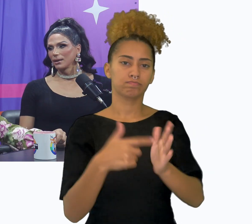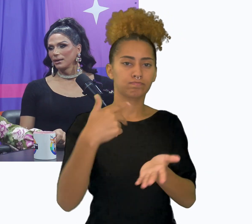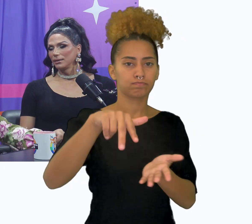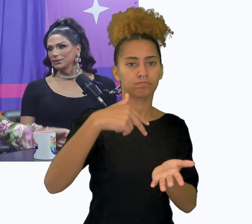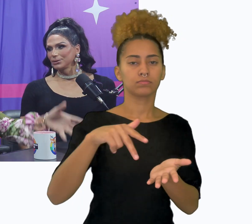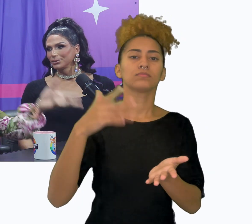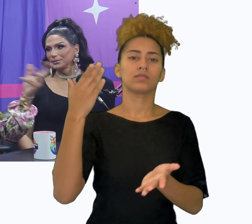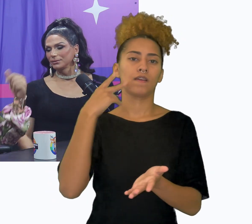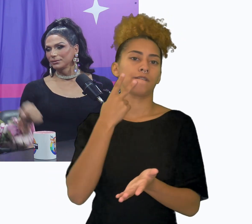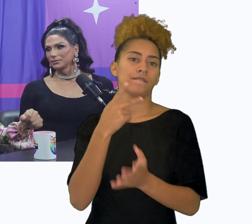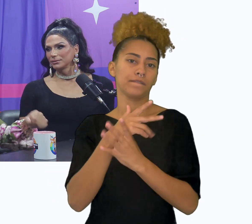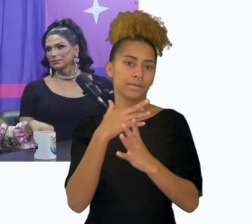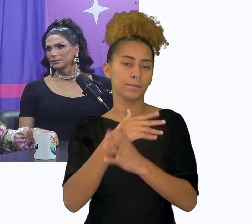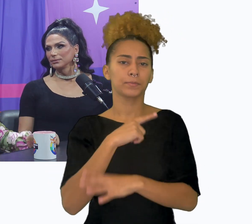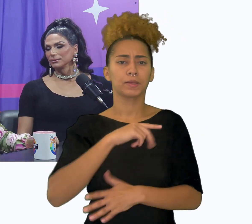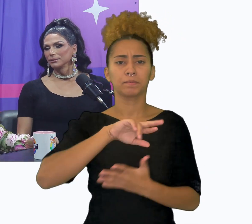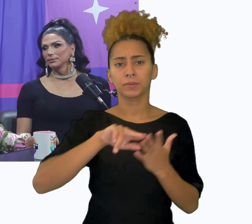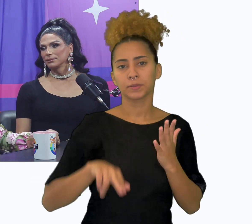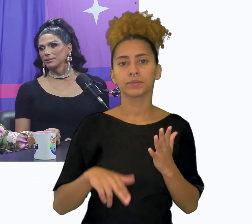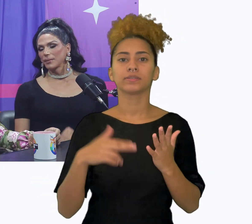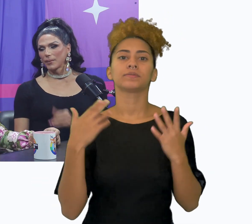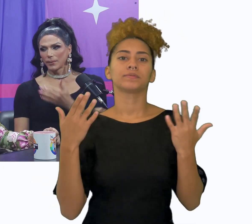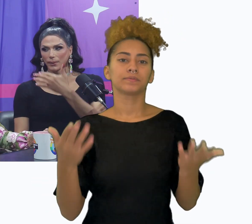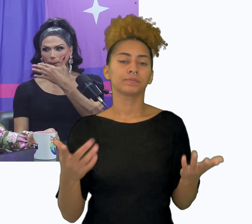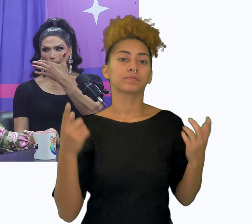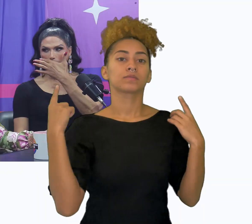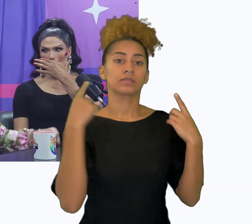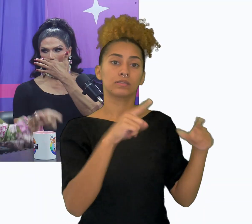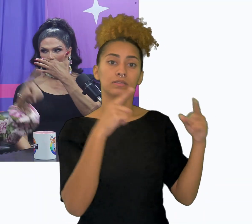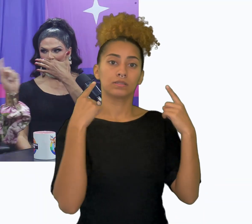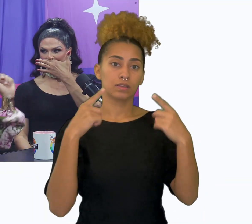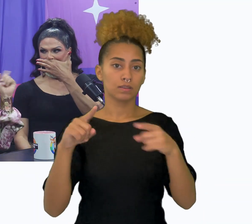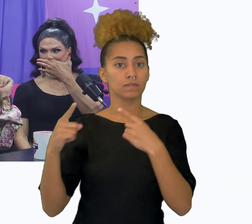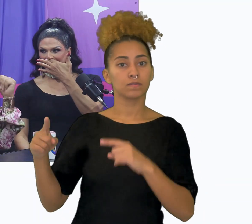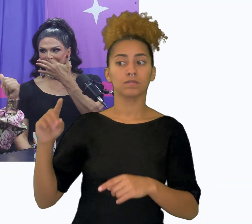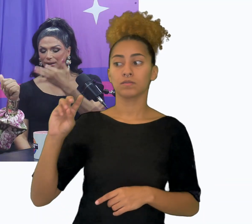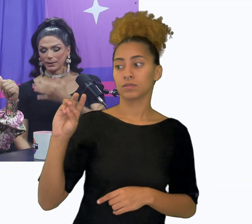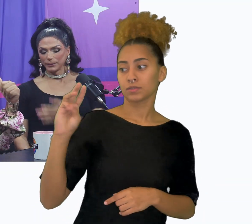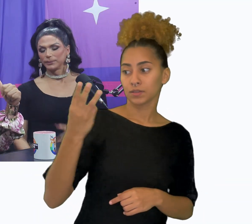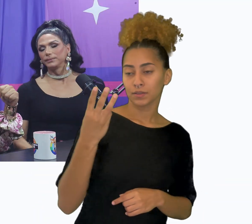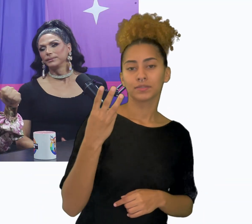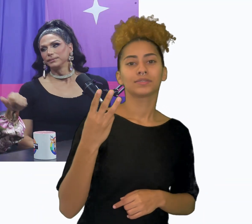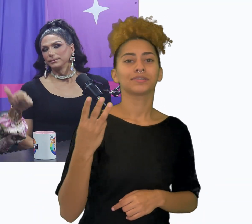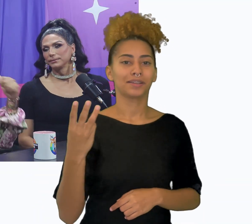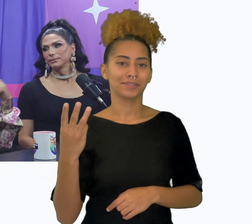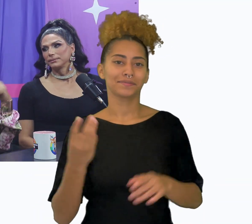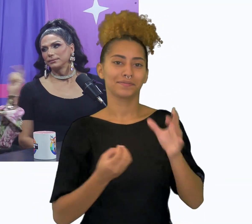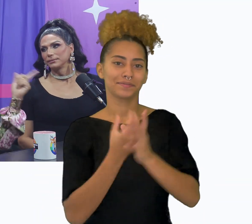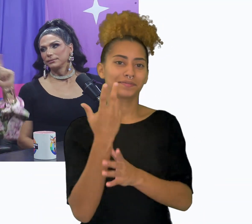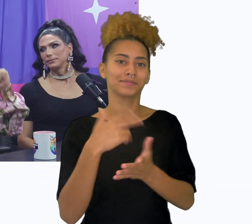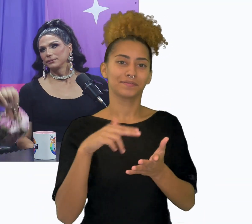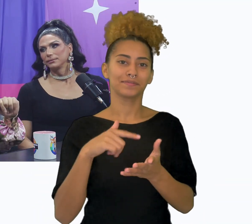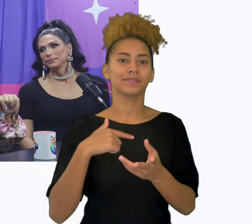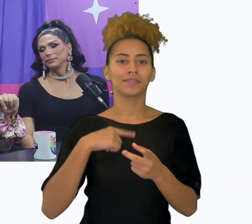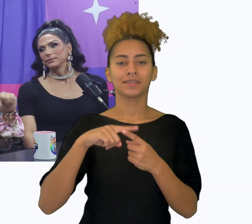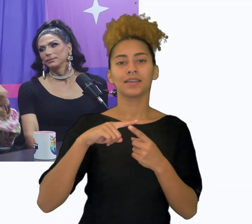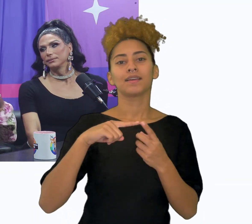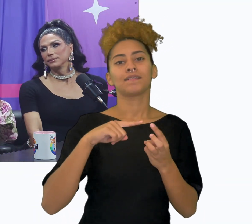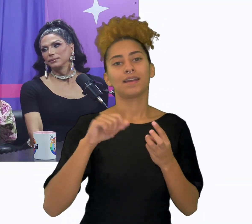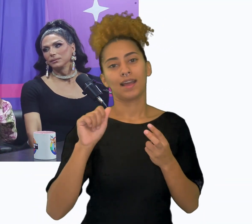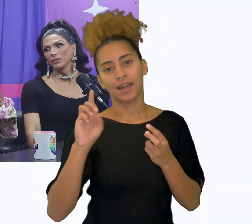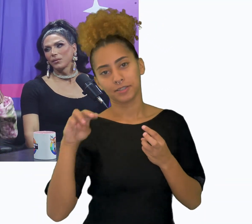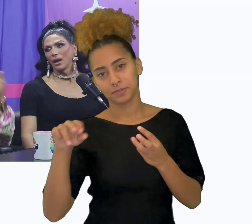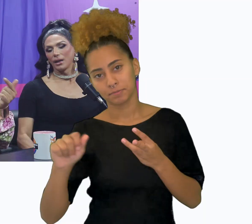E aí ele lançou esse desafio pra nós três, as coreógrafas. Eu, Adma e a